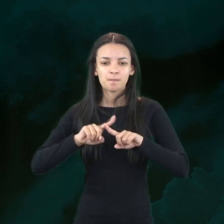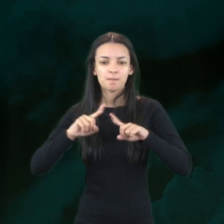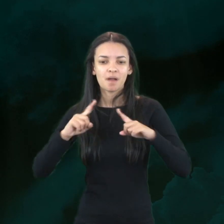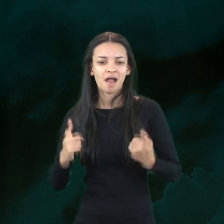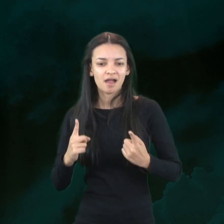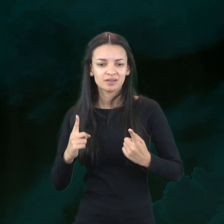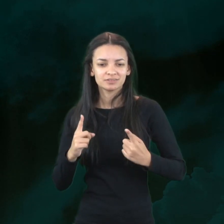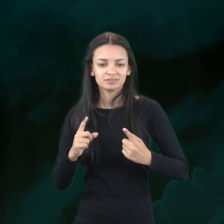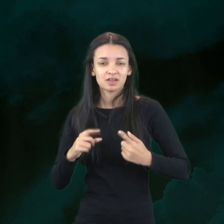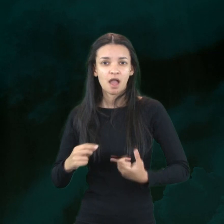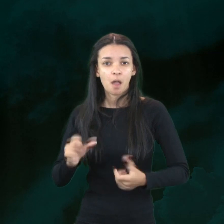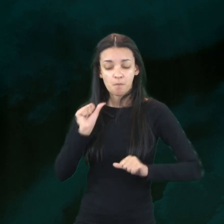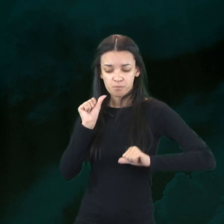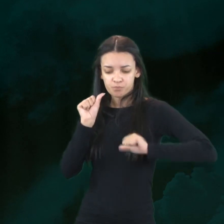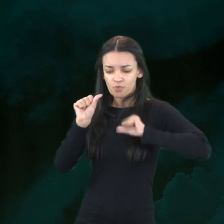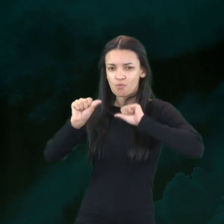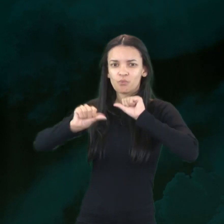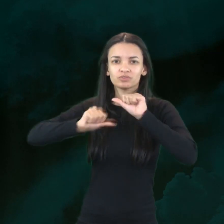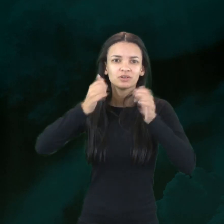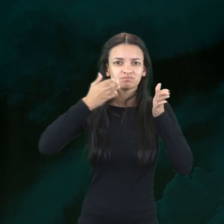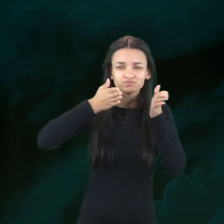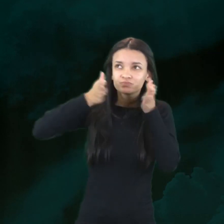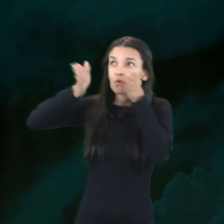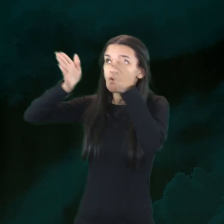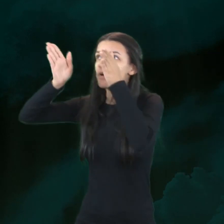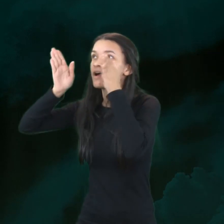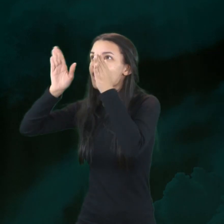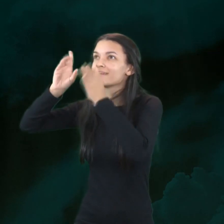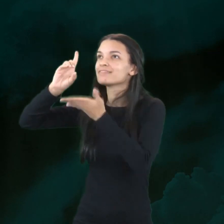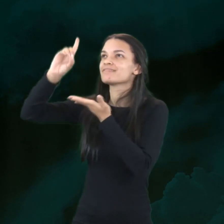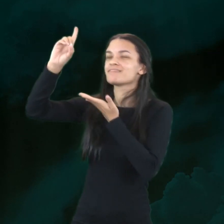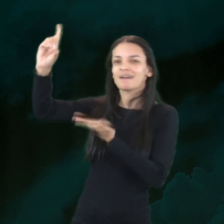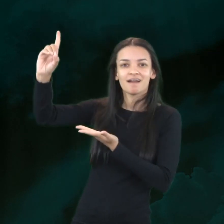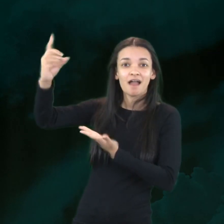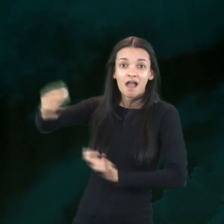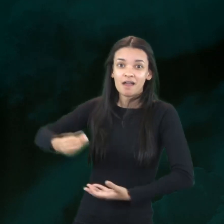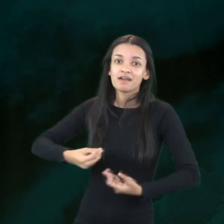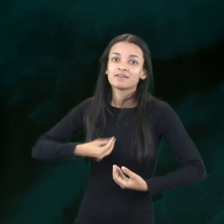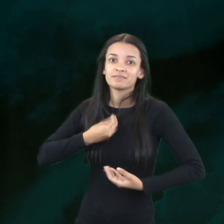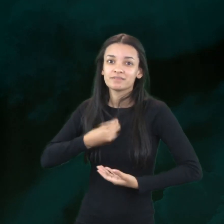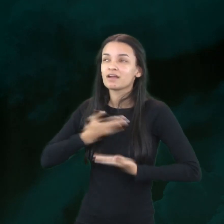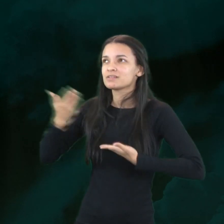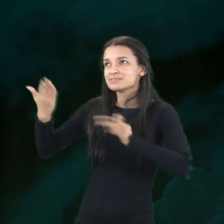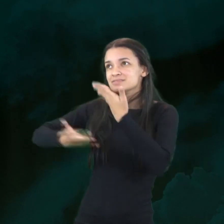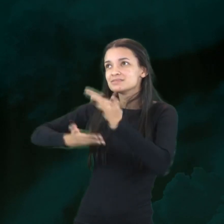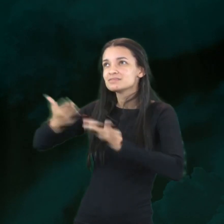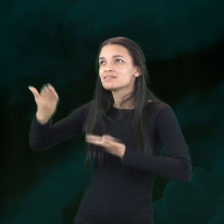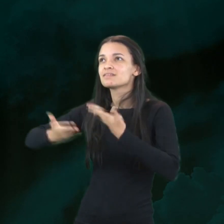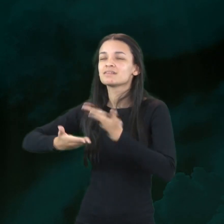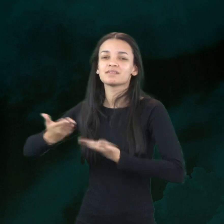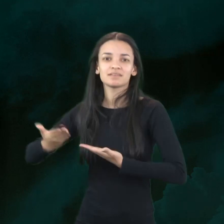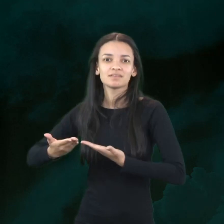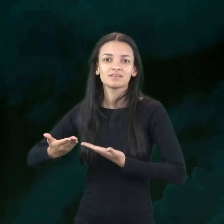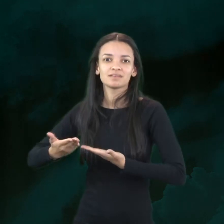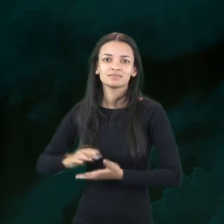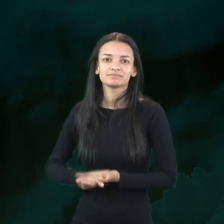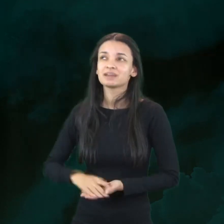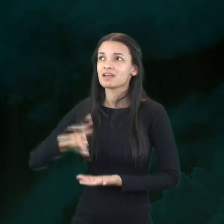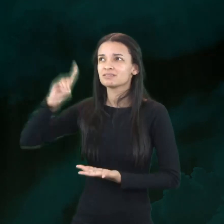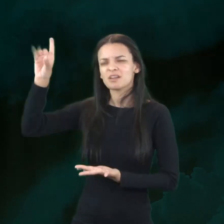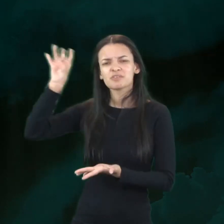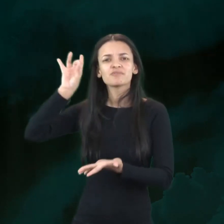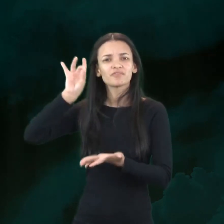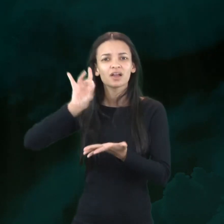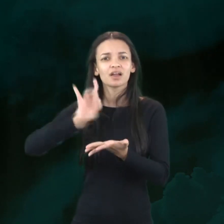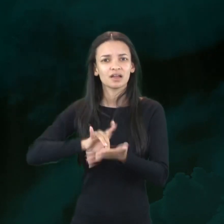a Deus, para servirdes o Deus vivo e verdadeiro. A obra de